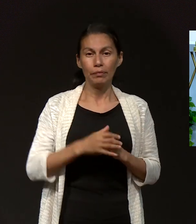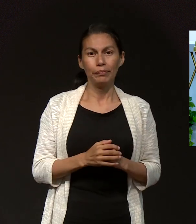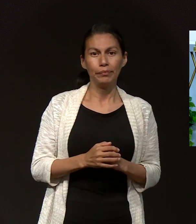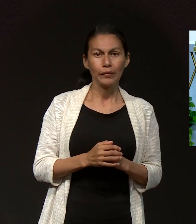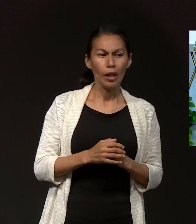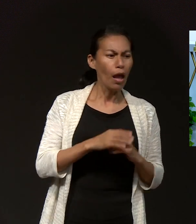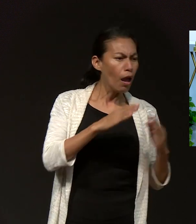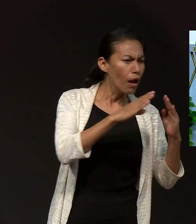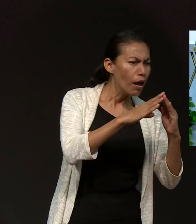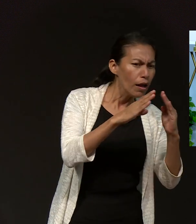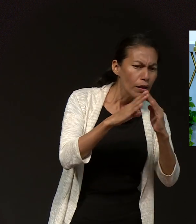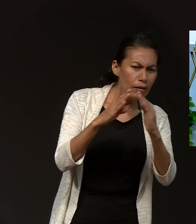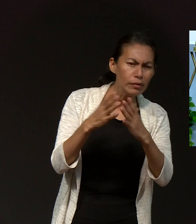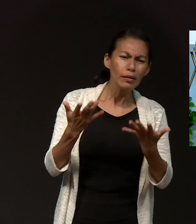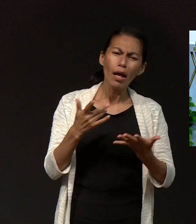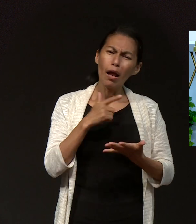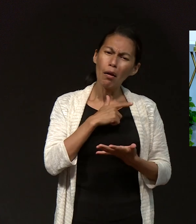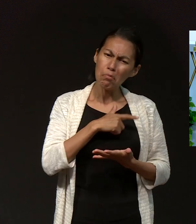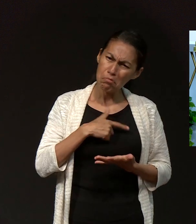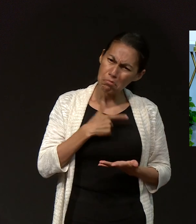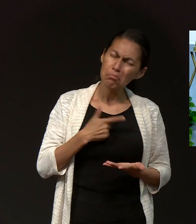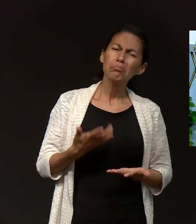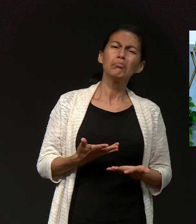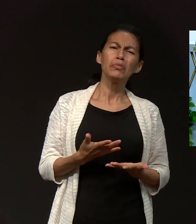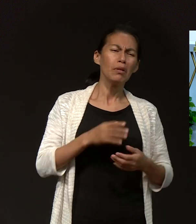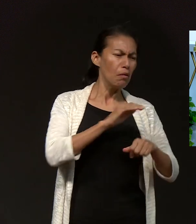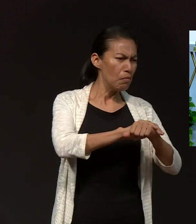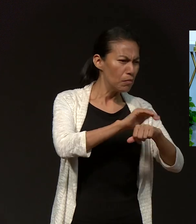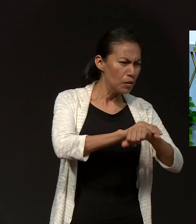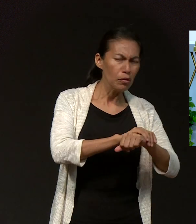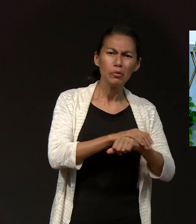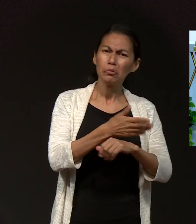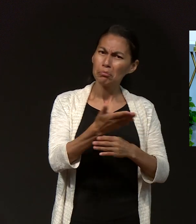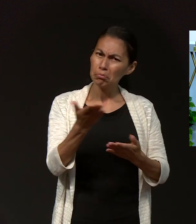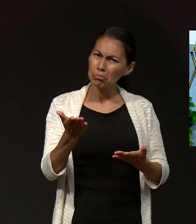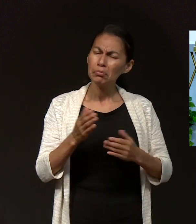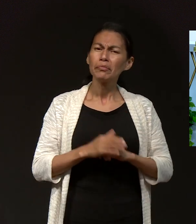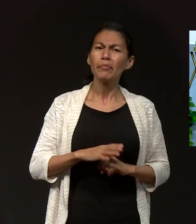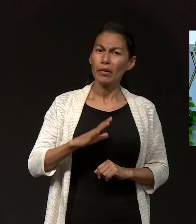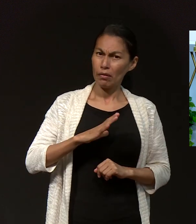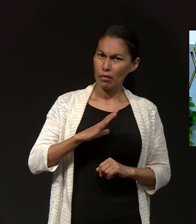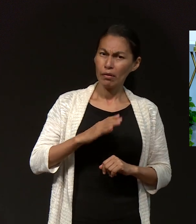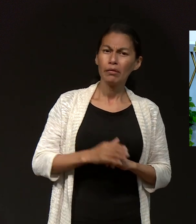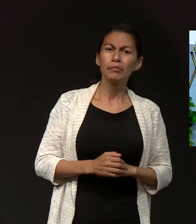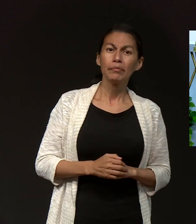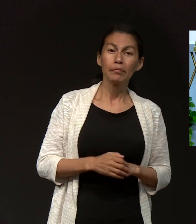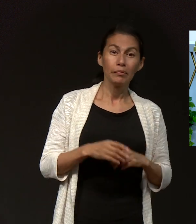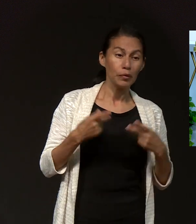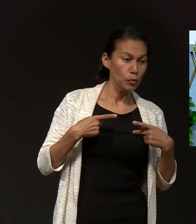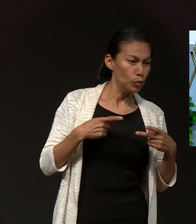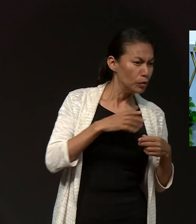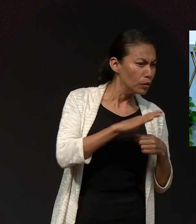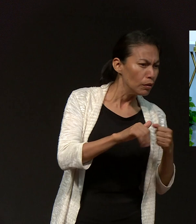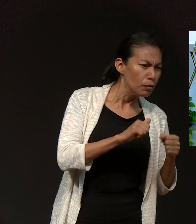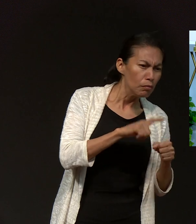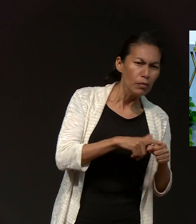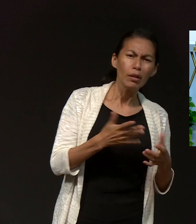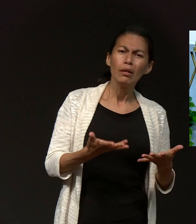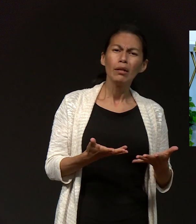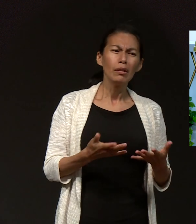del lugar donde vives, de los amigos que tienes, de los seres amados que tienes a tu alrededor.